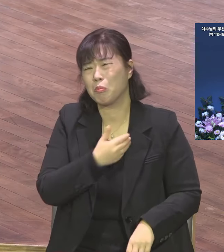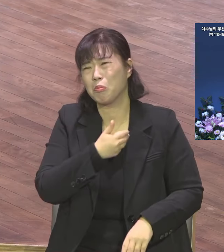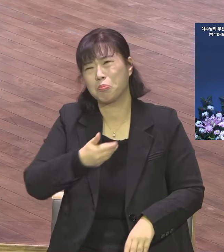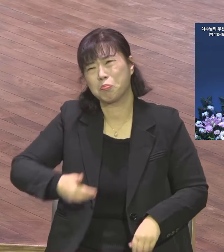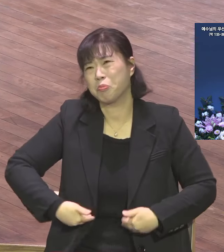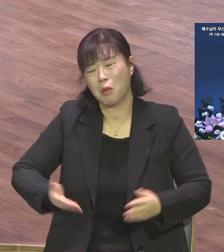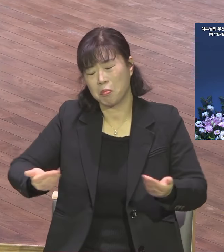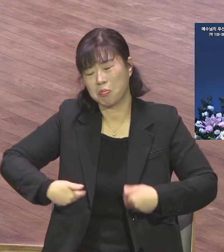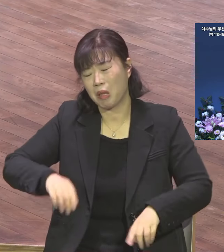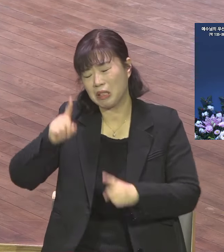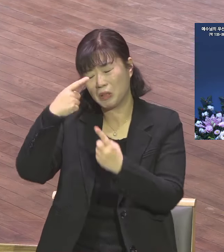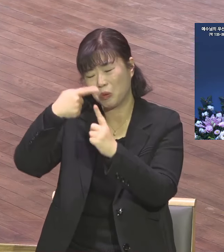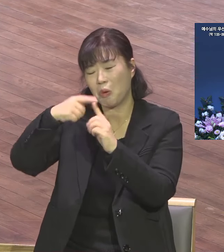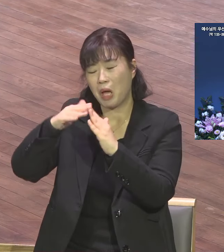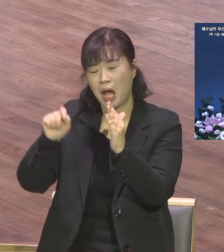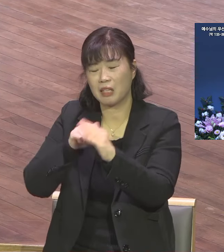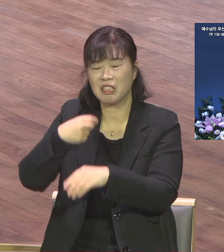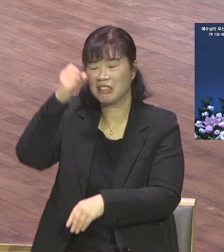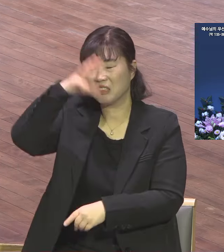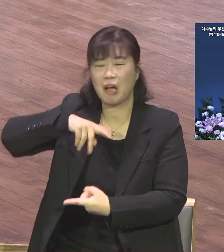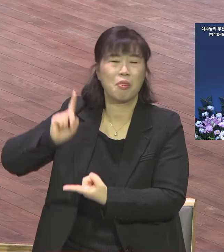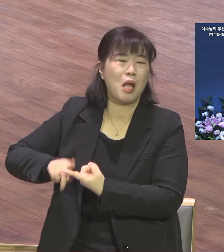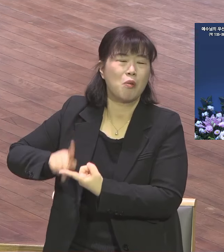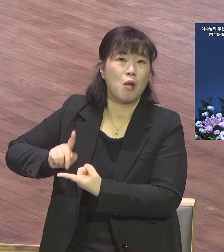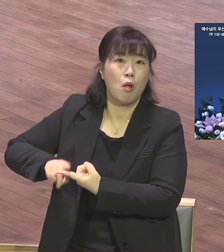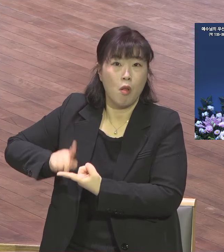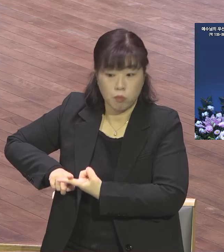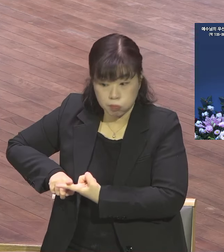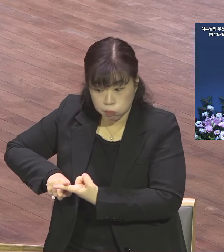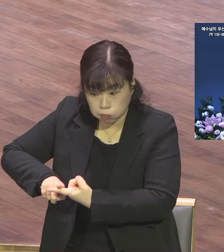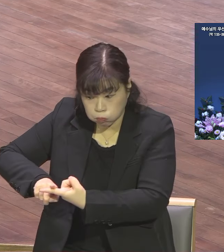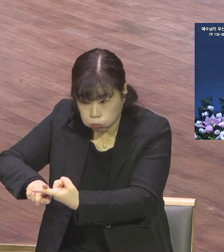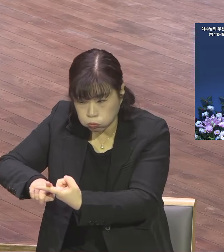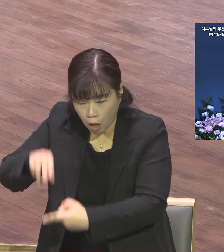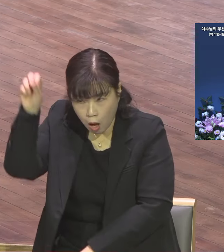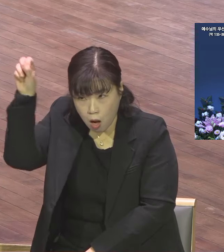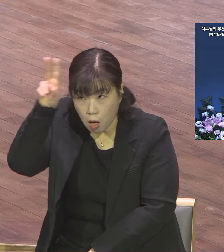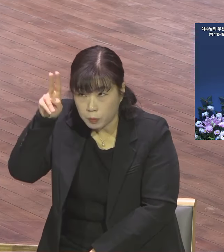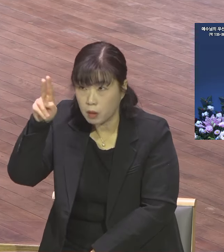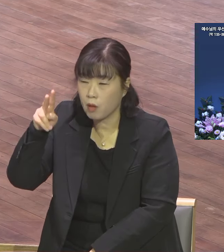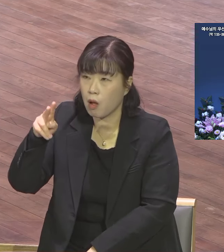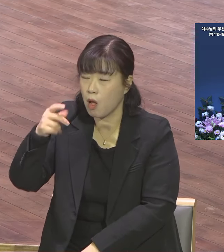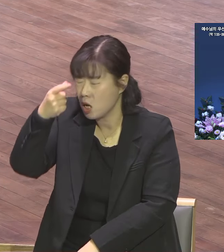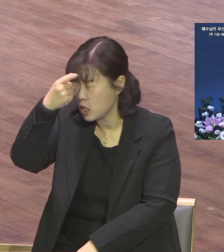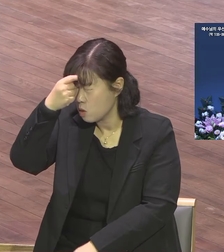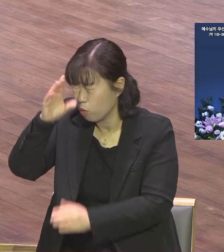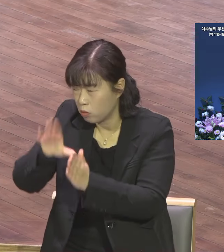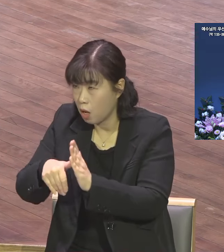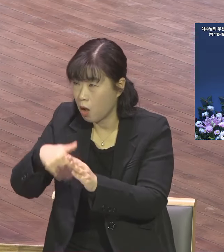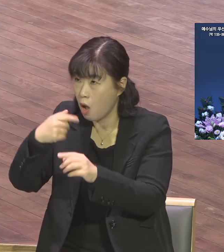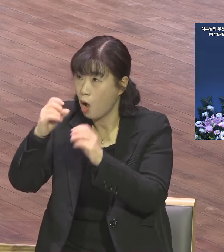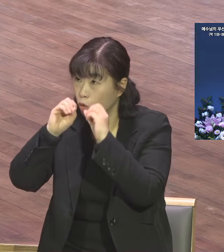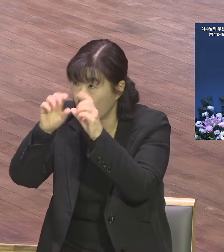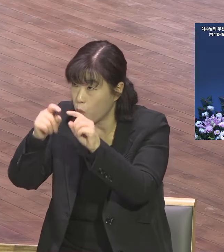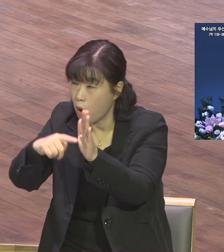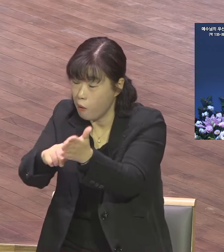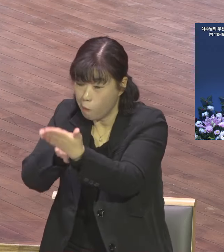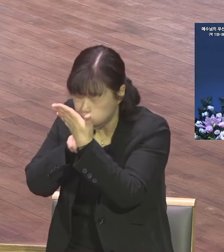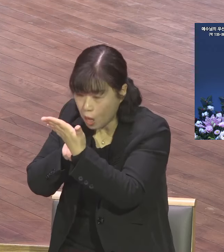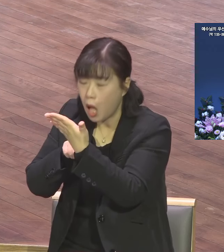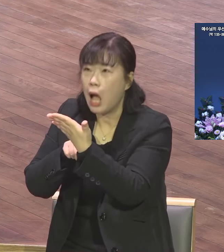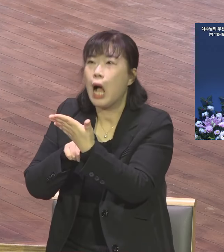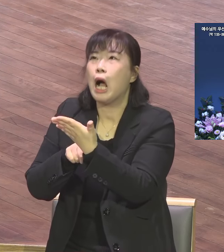종합적 축복 한번 받아보실래요? 제가 증인이잖아요. 제가 설교를 위한 설교를 합니까? 제가 그 체험을